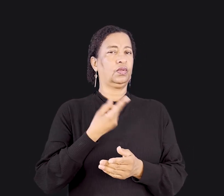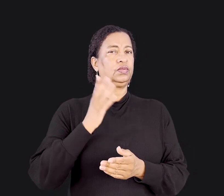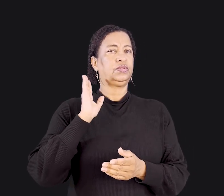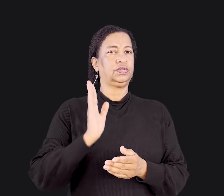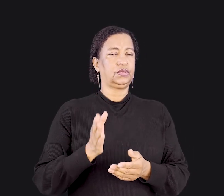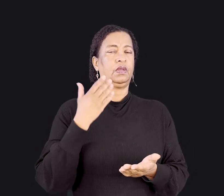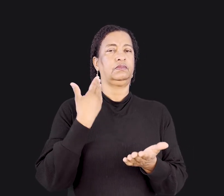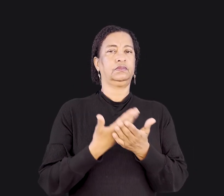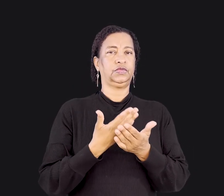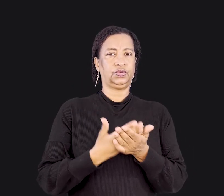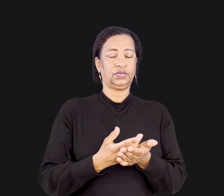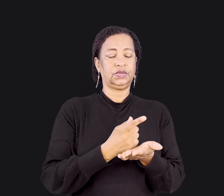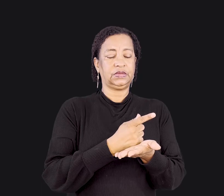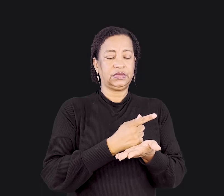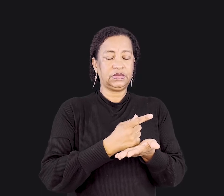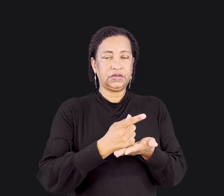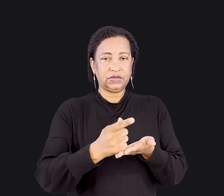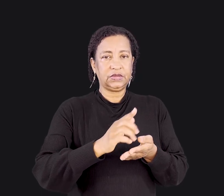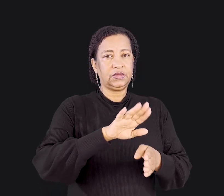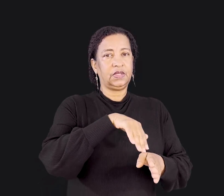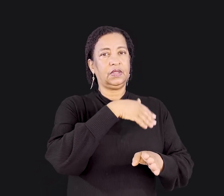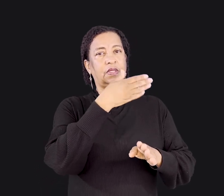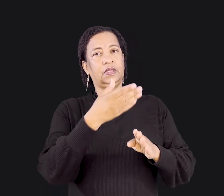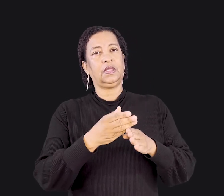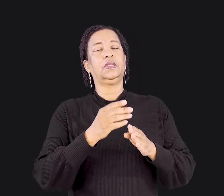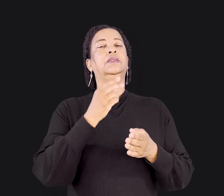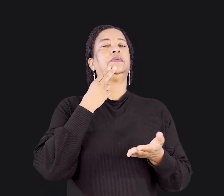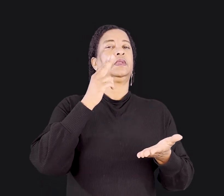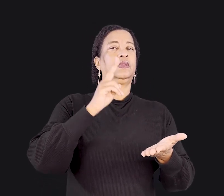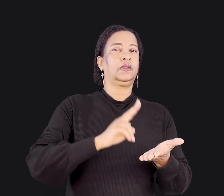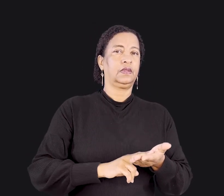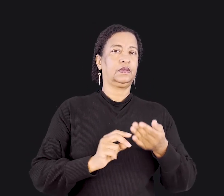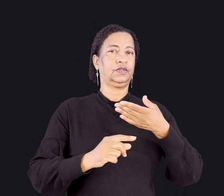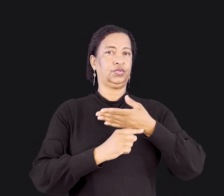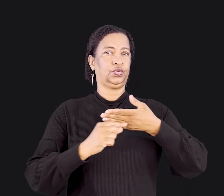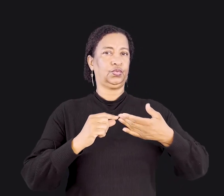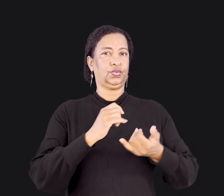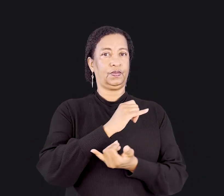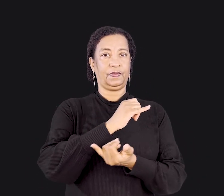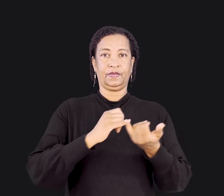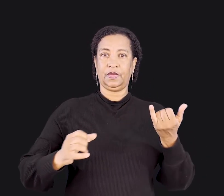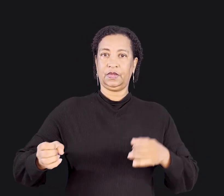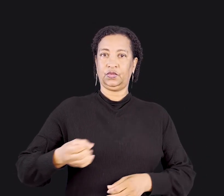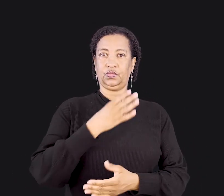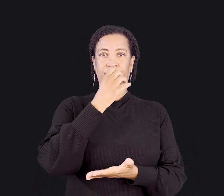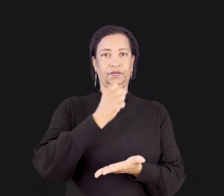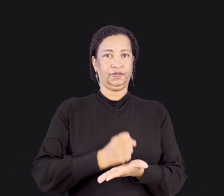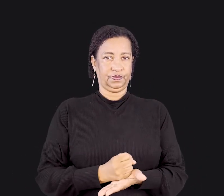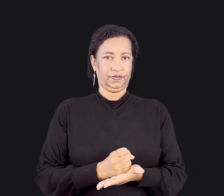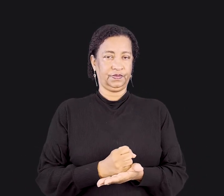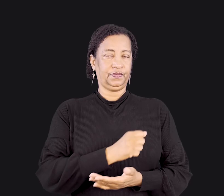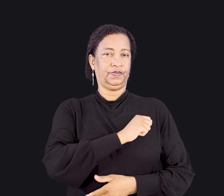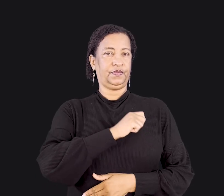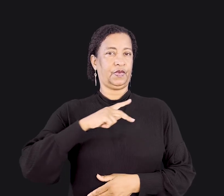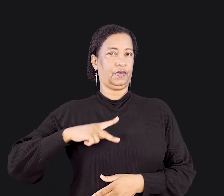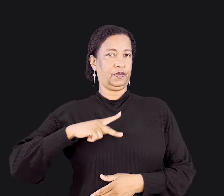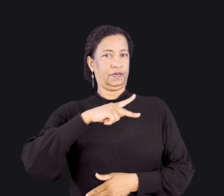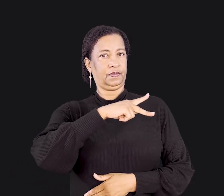qual já estudamos desde o livro de Gênesis até as cartas do autor de metade do Novo Testamento, o apóstolo